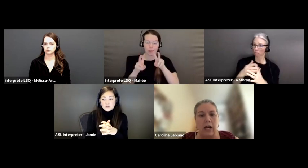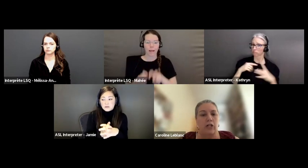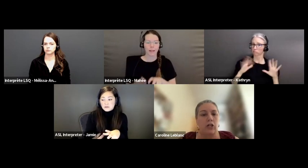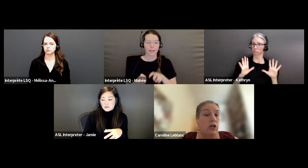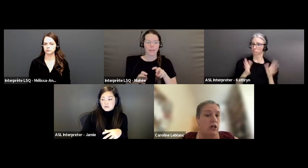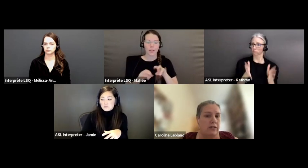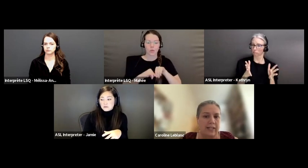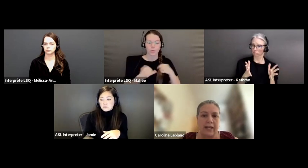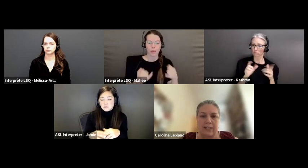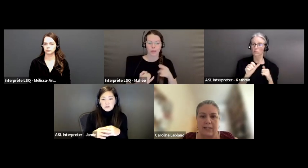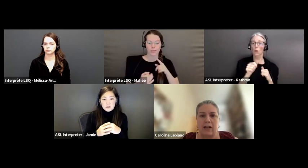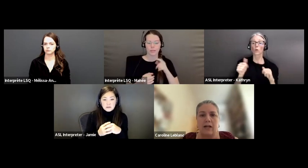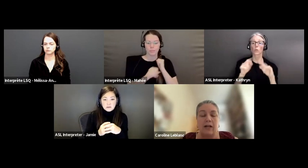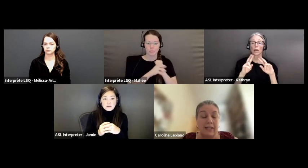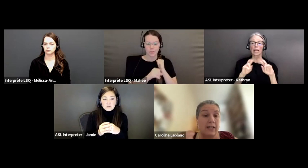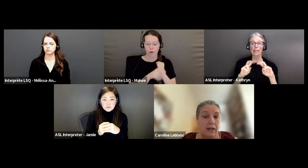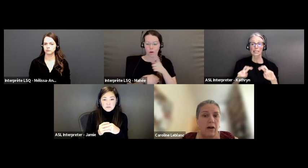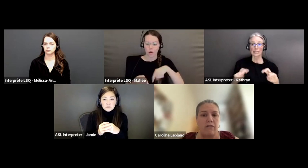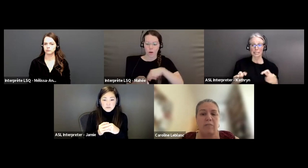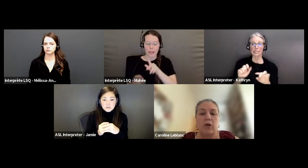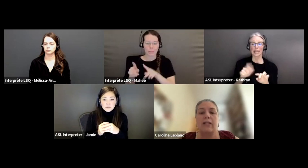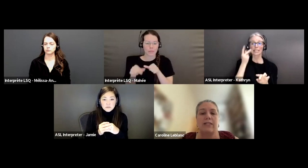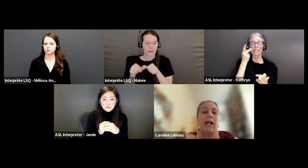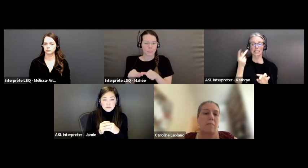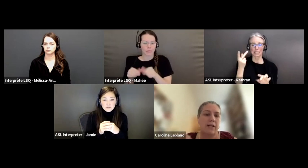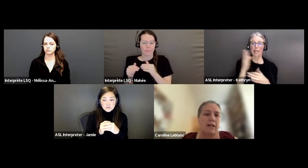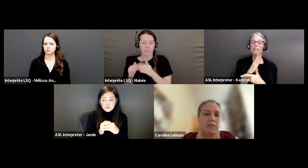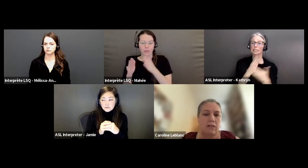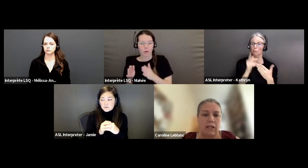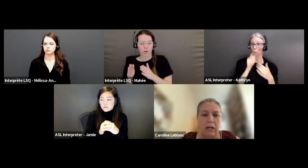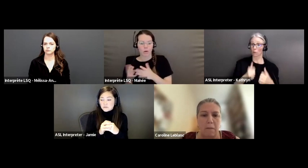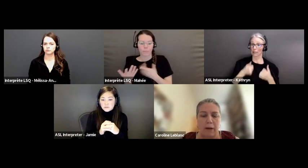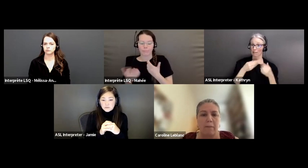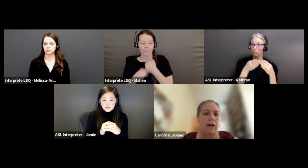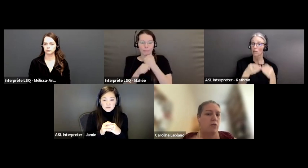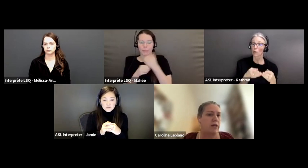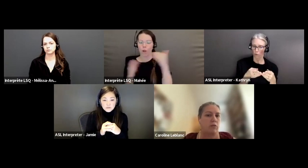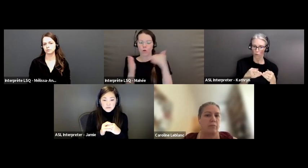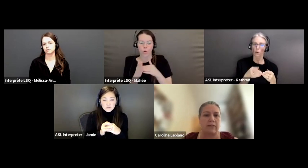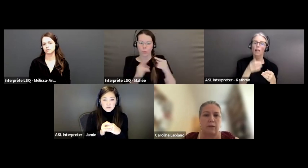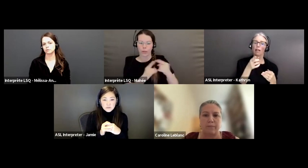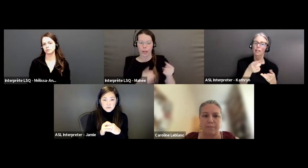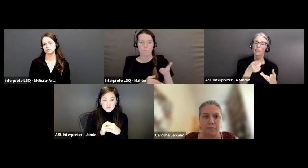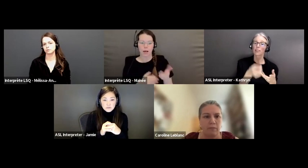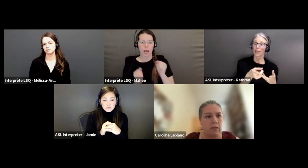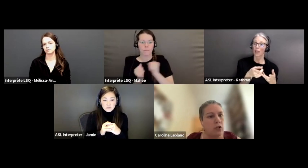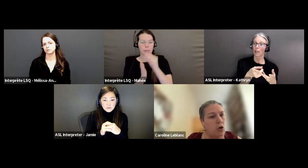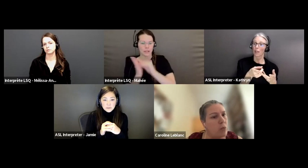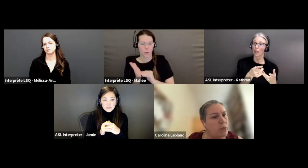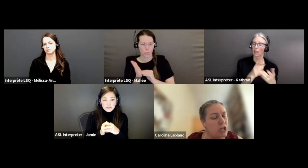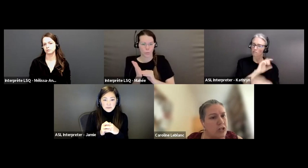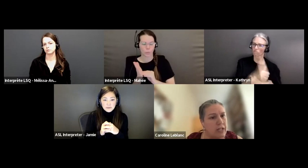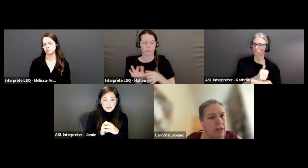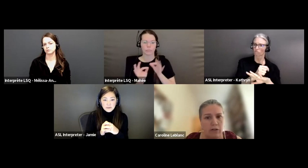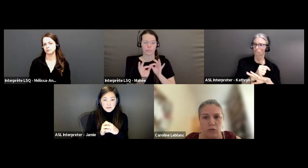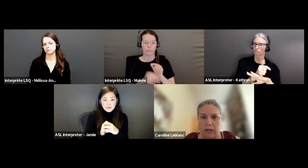médias que certains résidents, en fait, protestaient la présence des campements par le biais d'une pétition. Donc, on